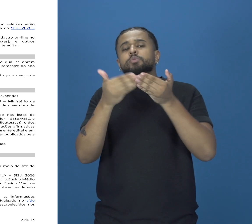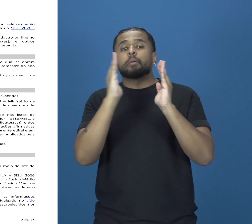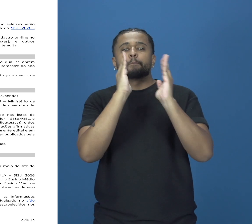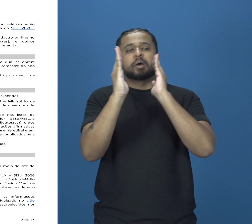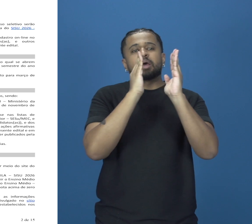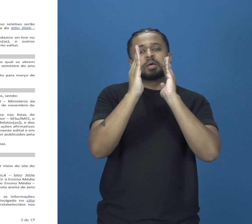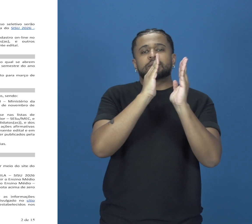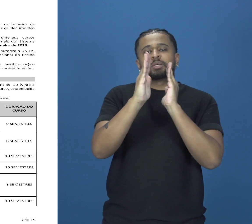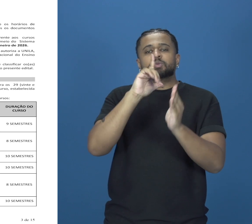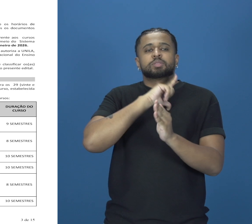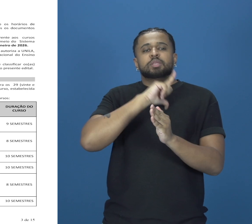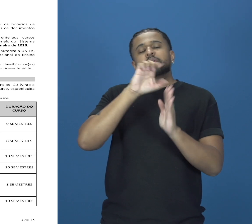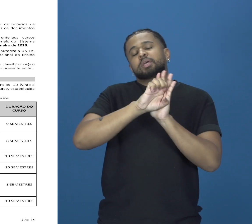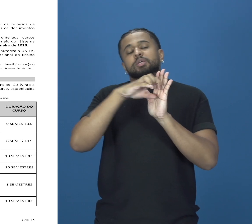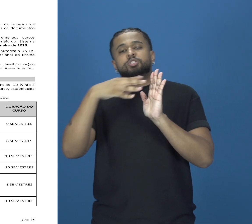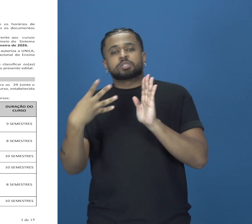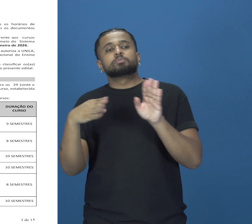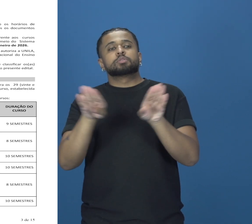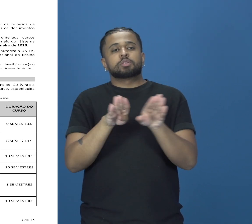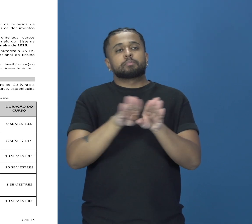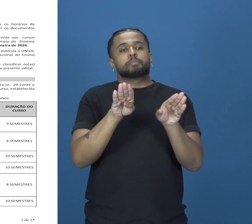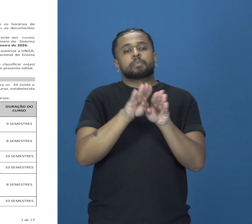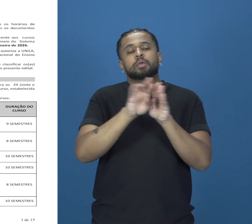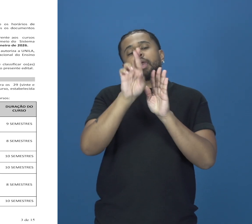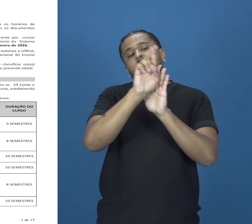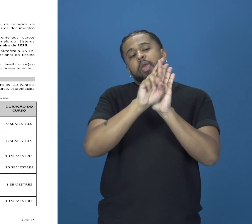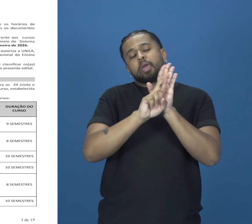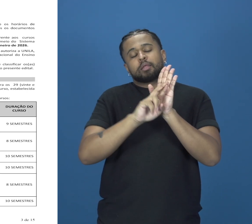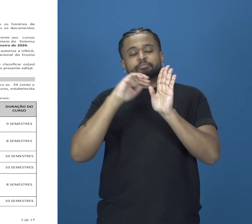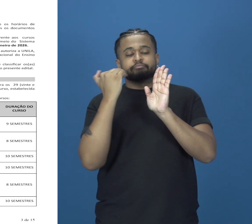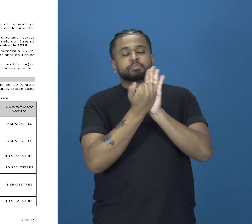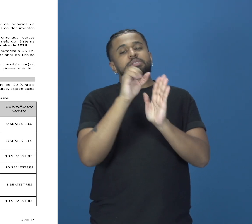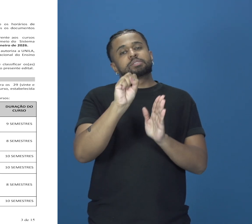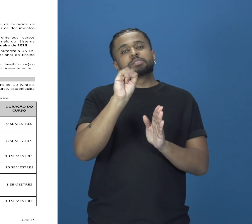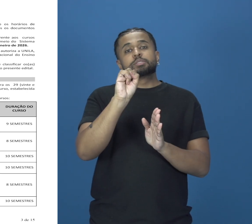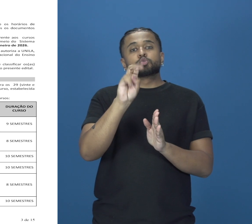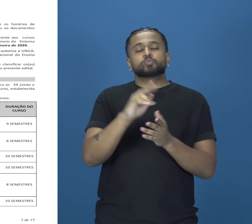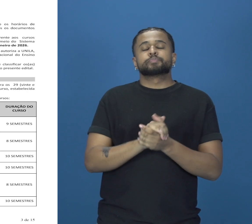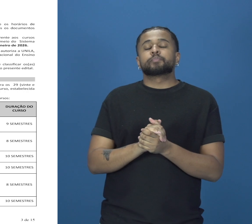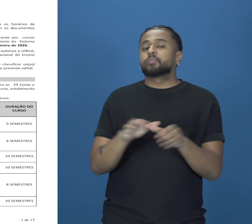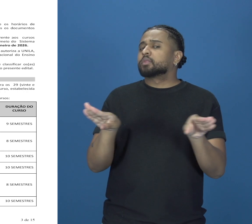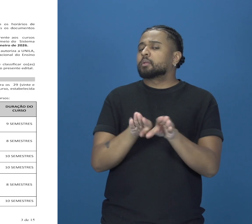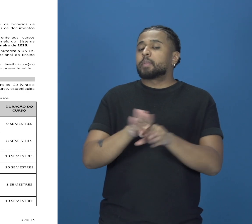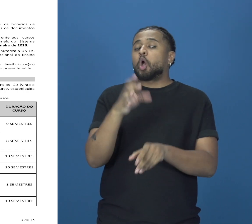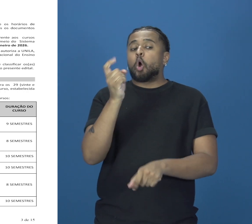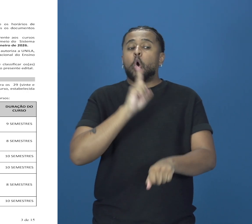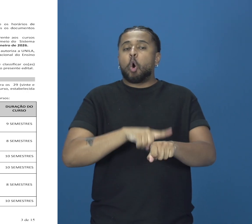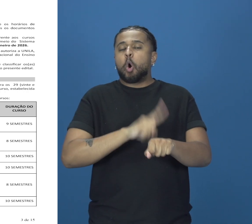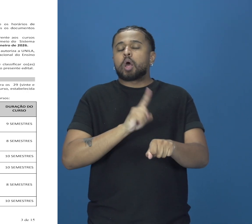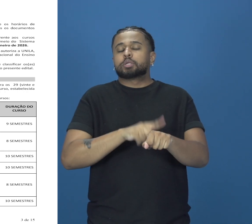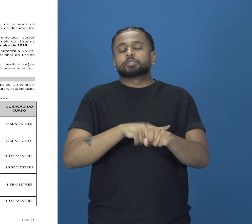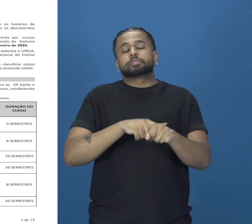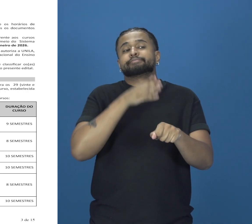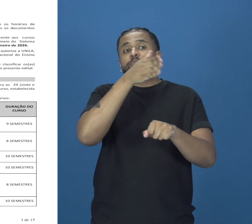prazos estabelecidos nos editais e nas normas que regulamentam o SISU, bem como os horários de